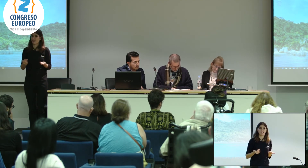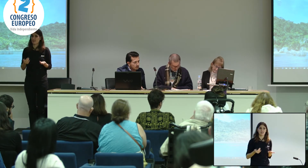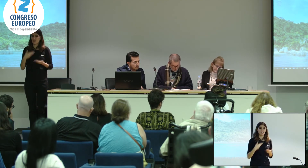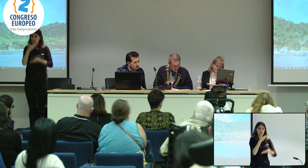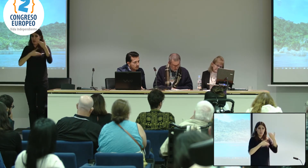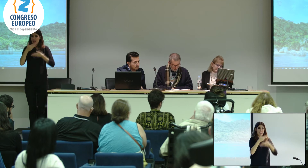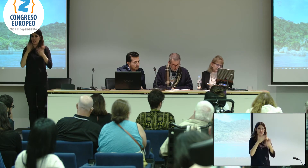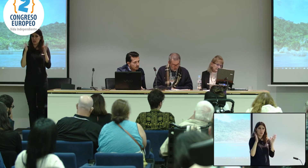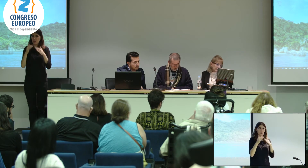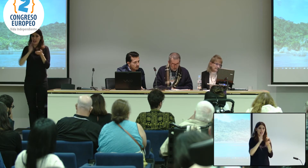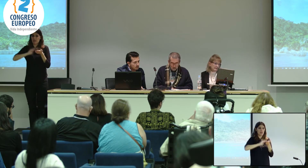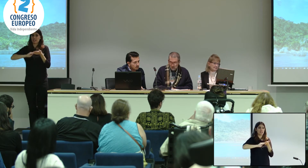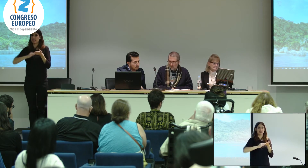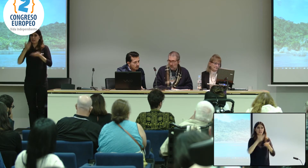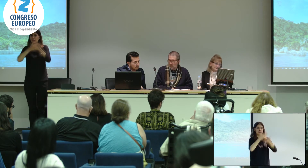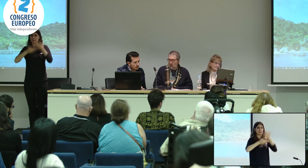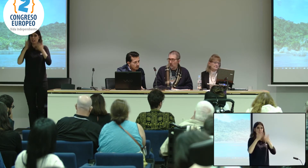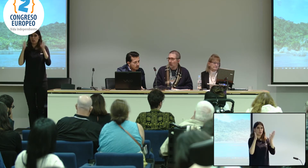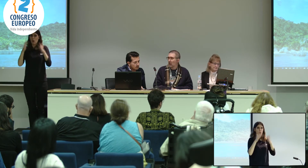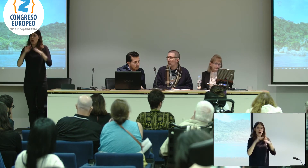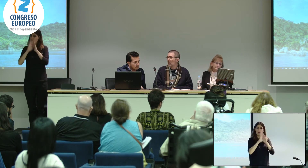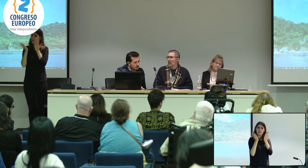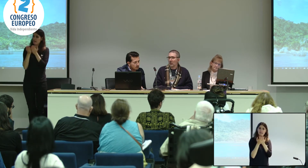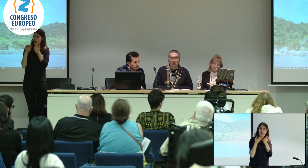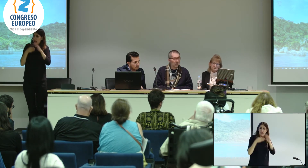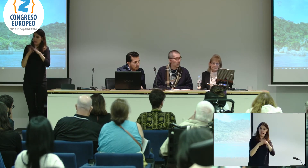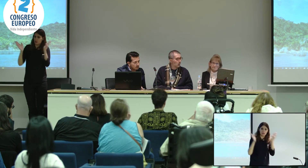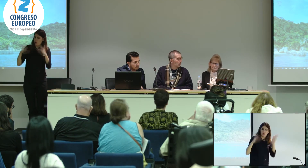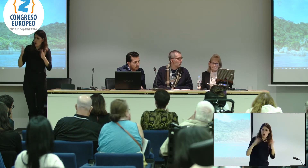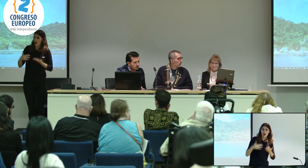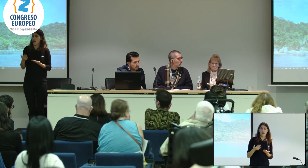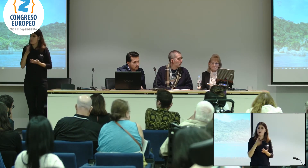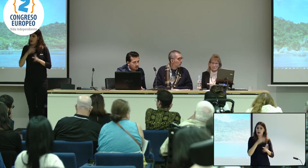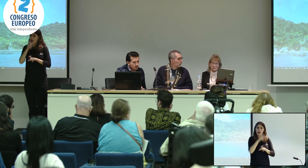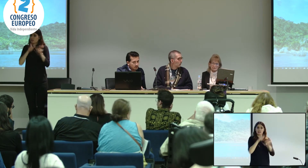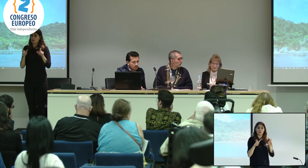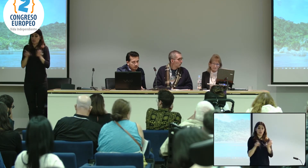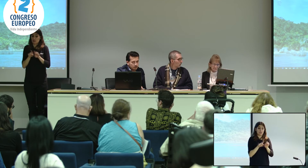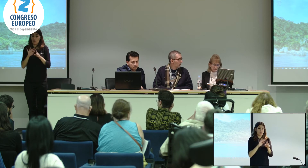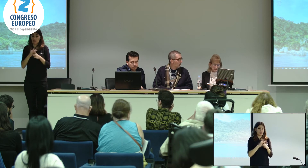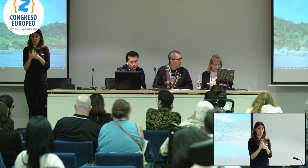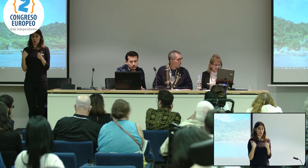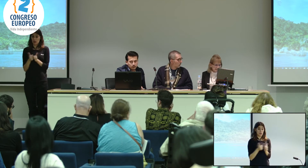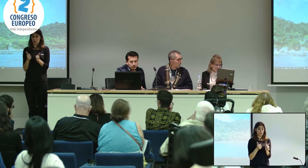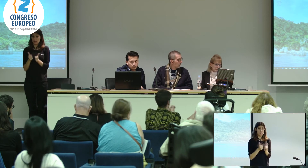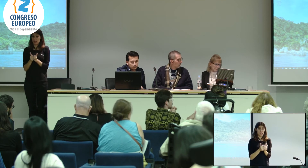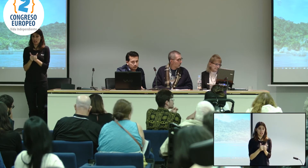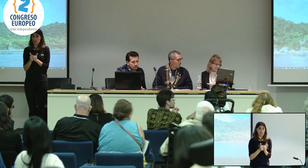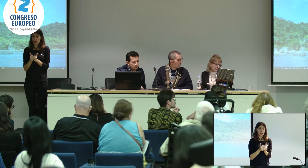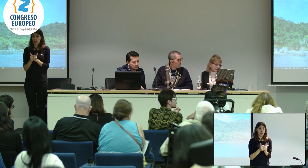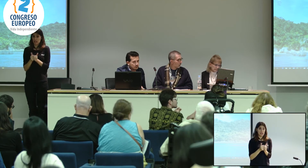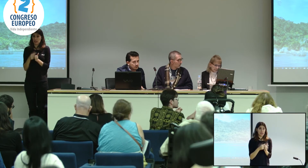cooperación interadministrativa y universalidad para el acceso de todas las personas en situación de dependencia, de un